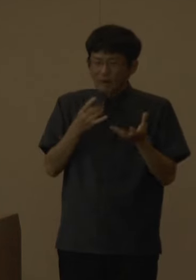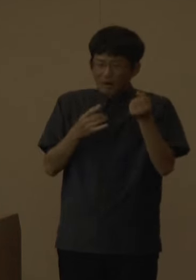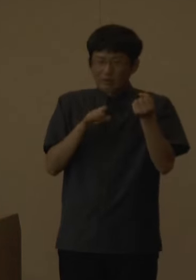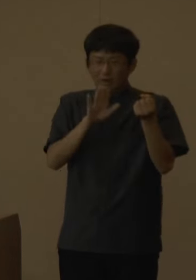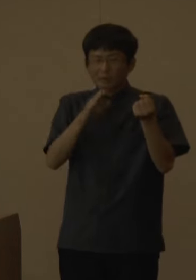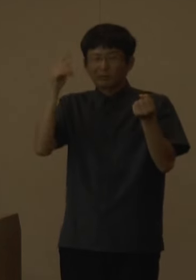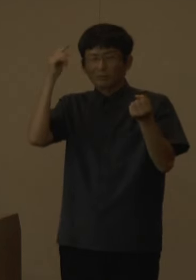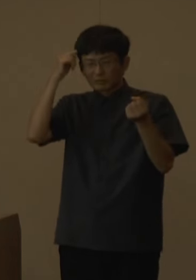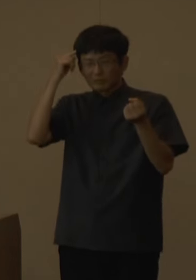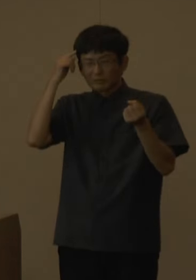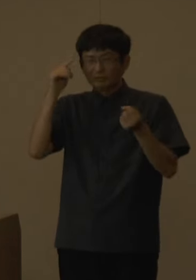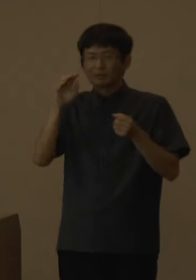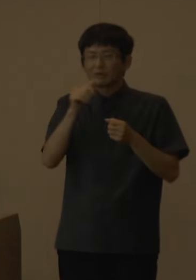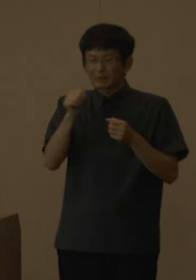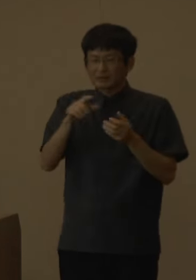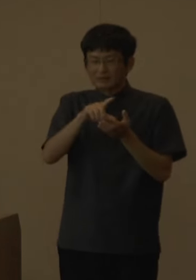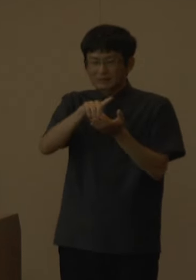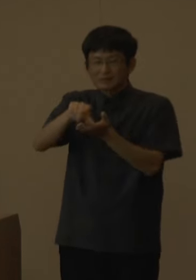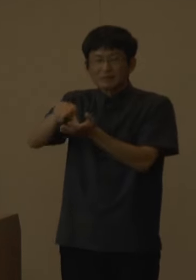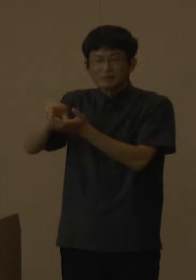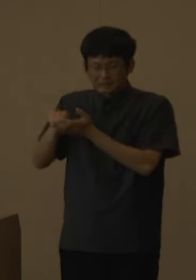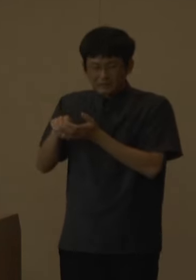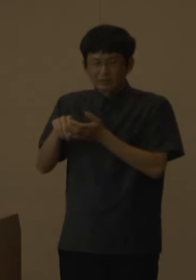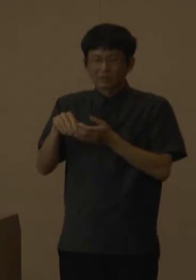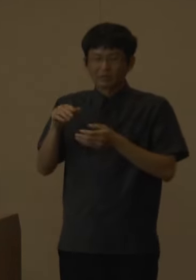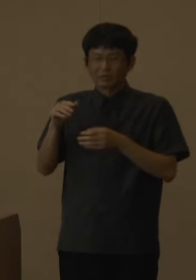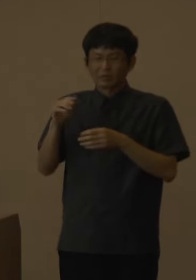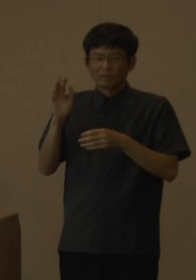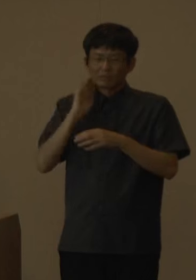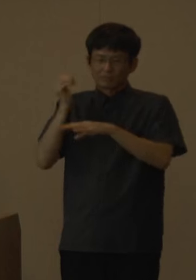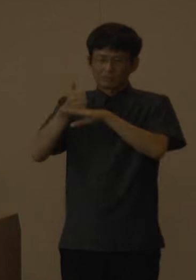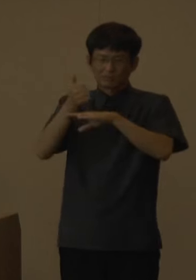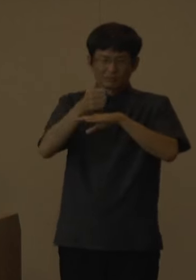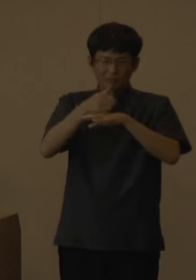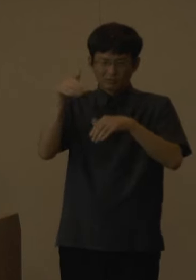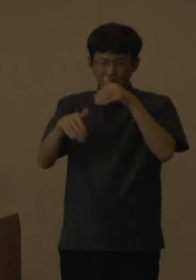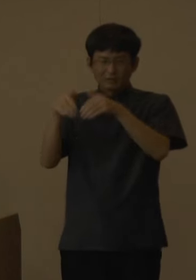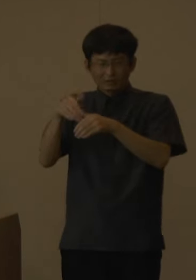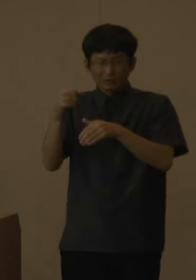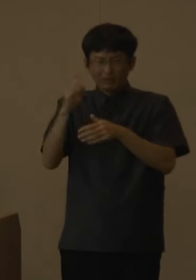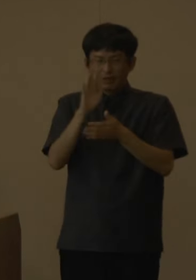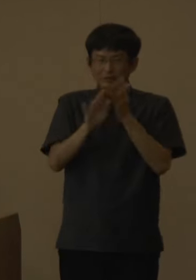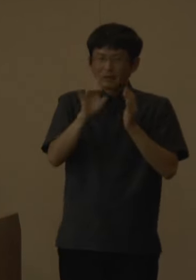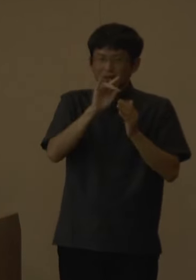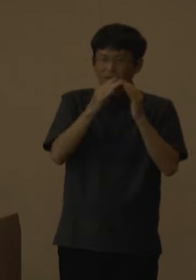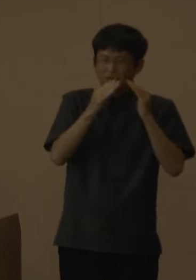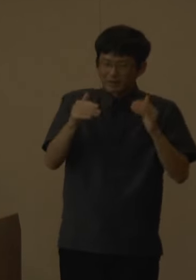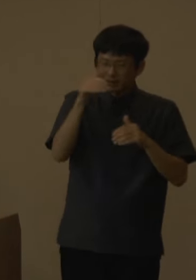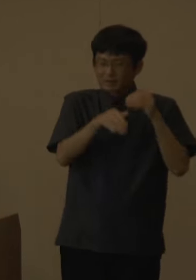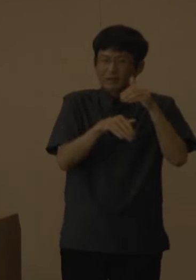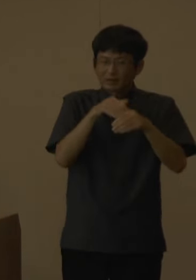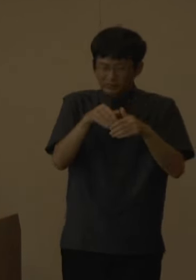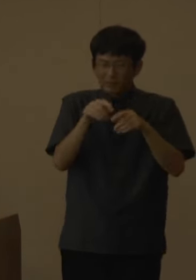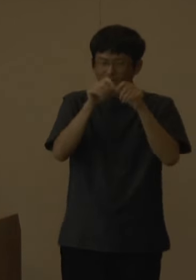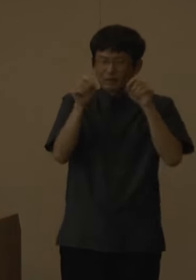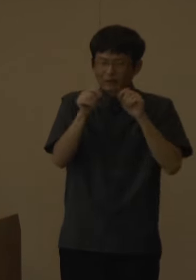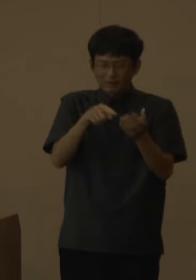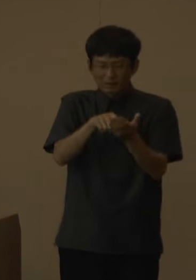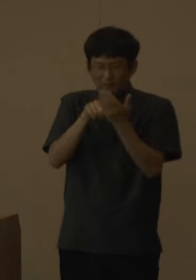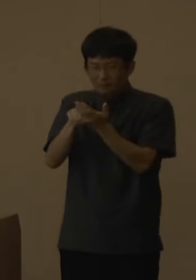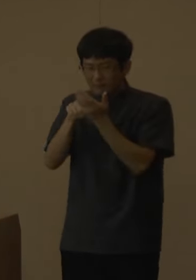さりながら地域のその首長の選挙や、あるいは県議会議員選挙のその結果を見ても、やはり